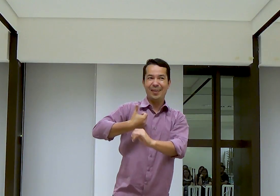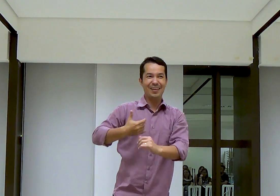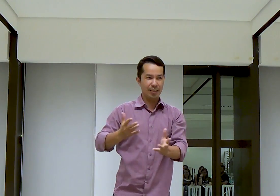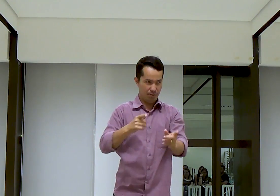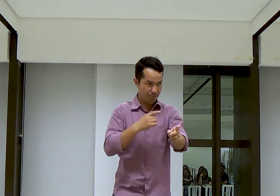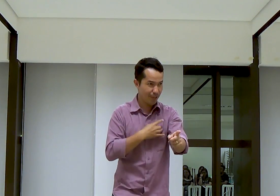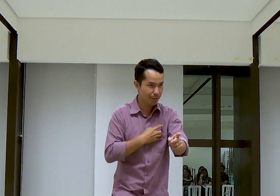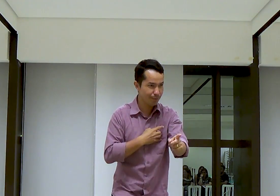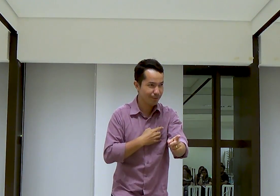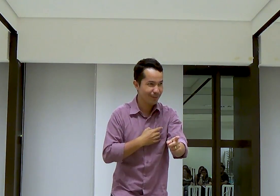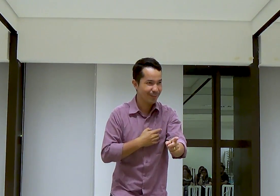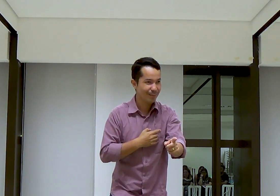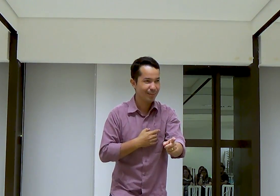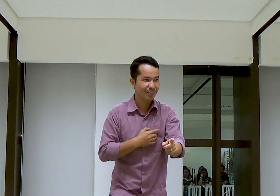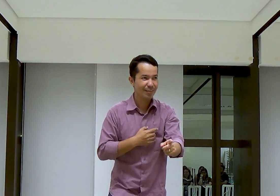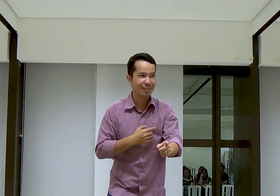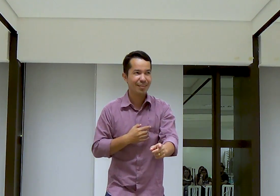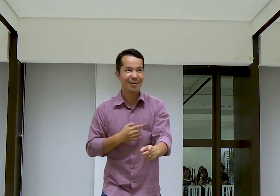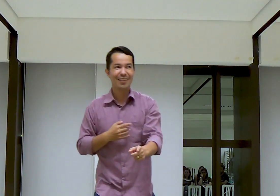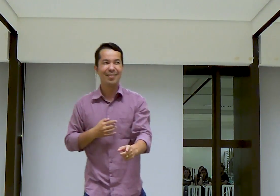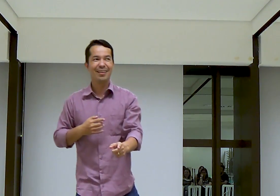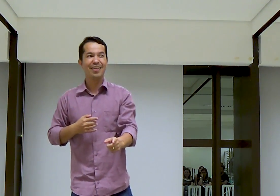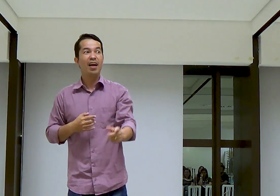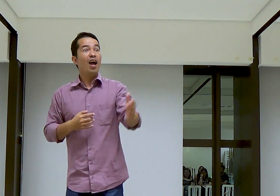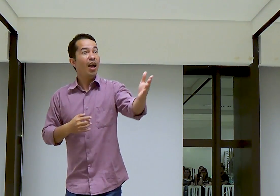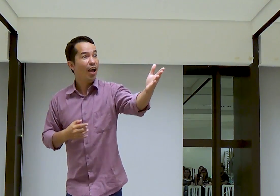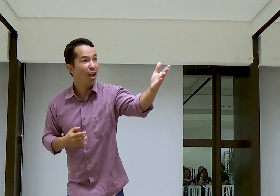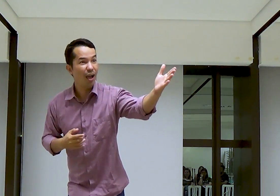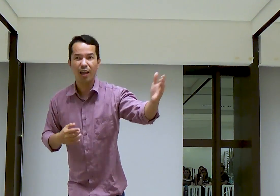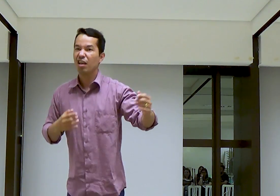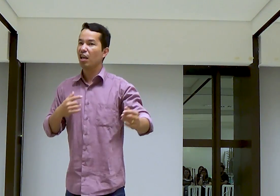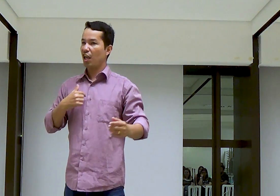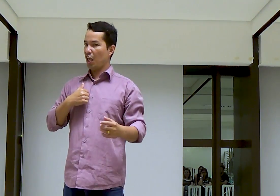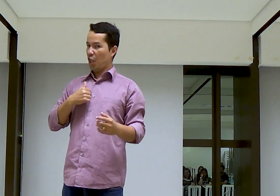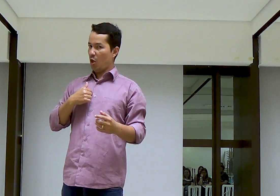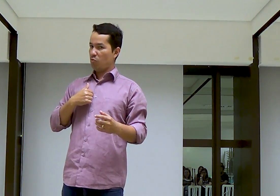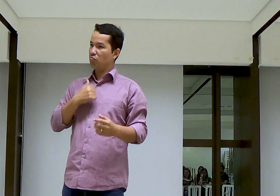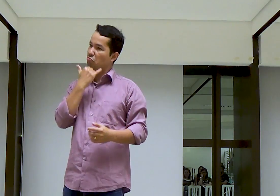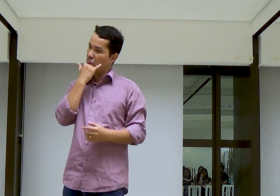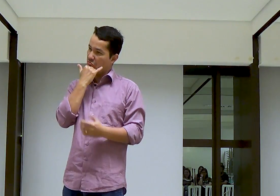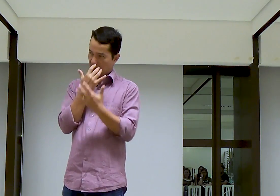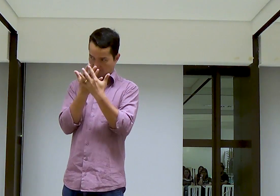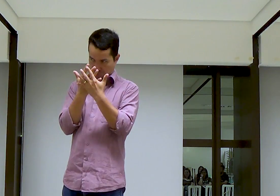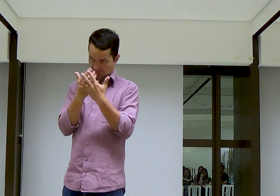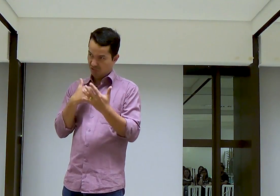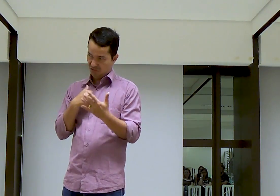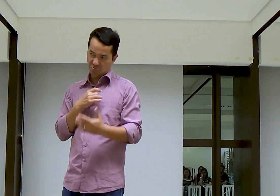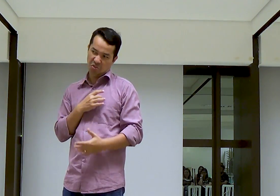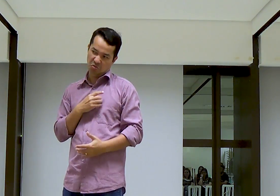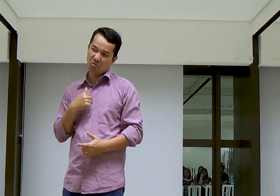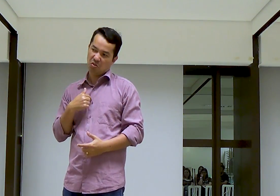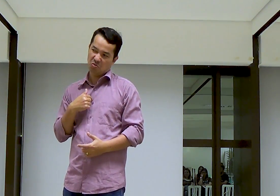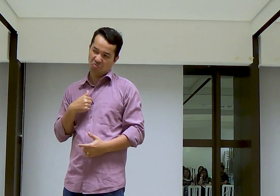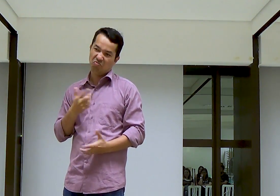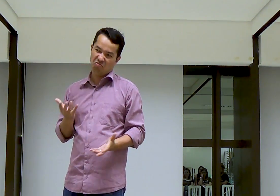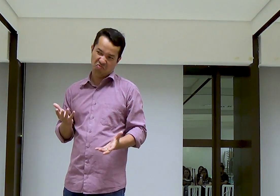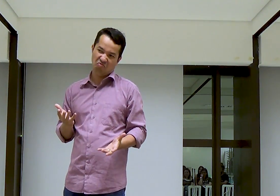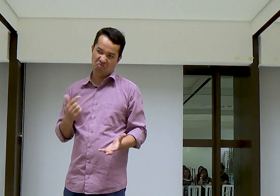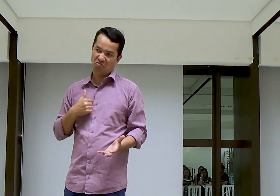falando comigo. Você já pensou? Você teria medo? Sim, eu acho que, de verdade, confesso a você que eu acho